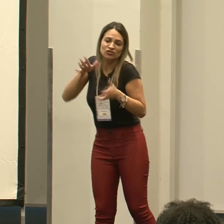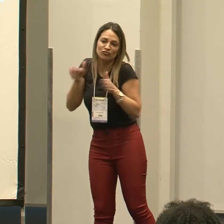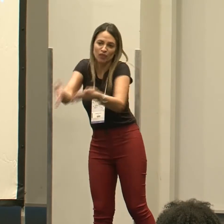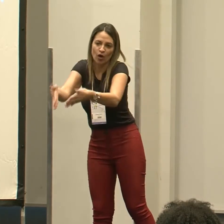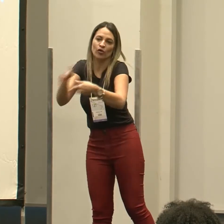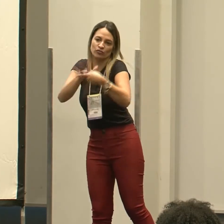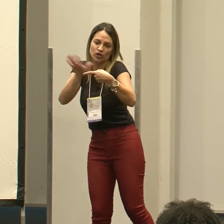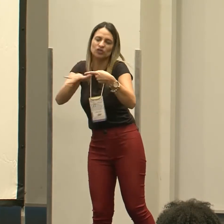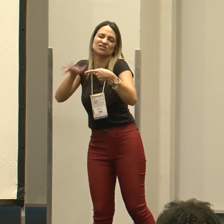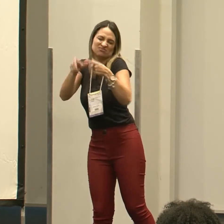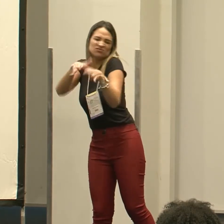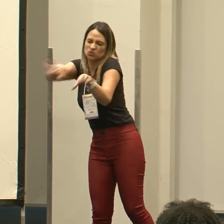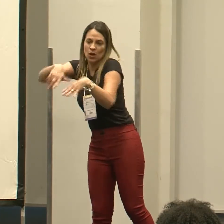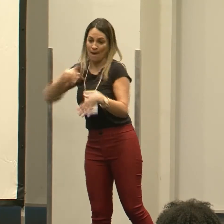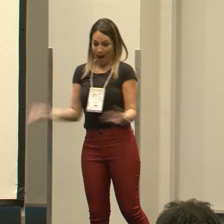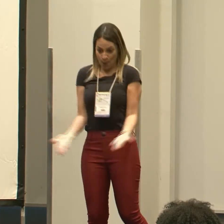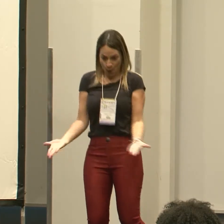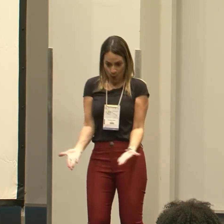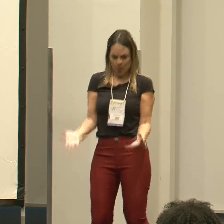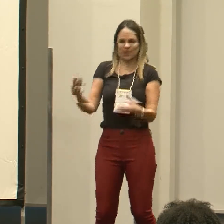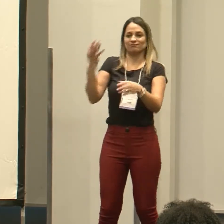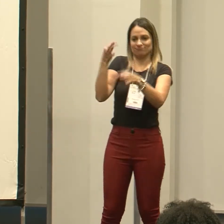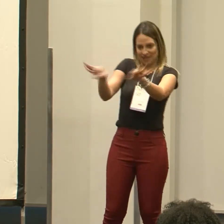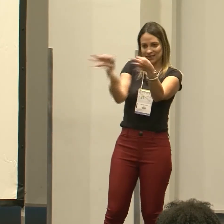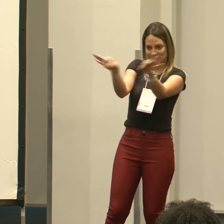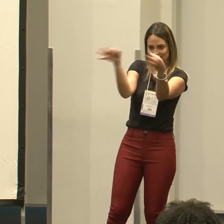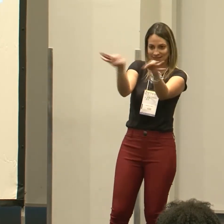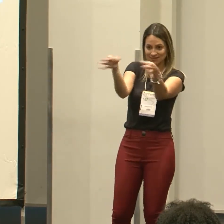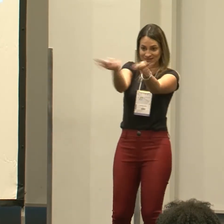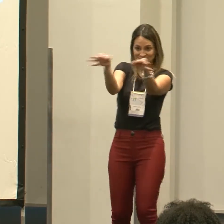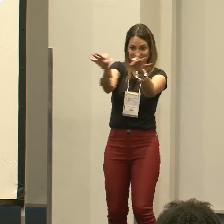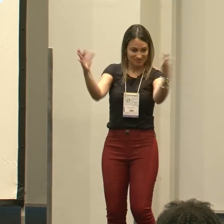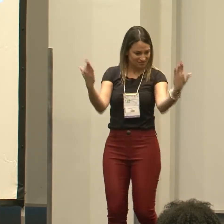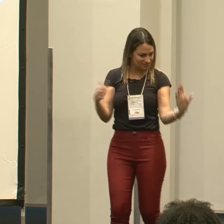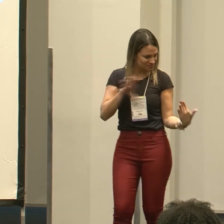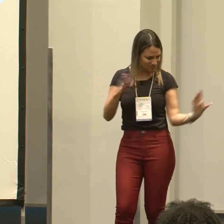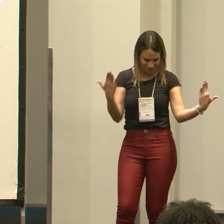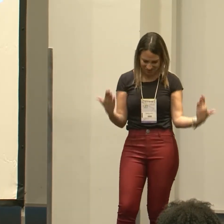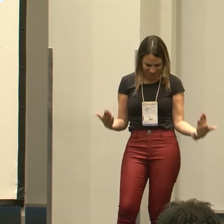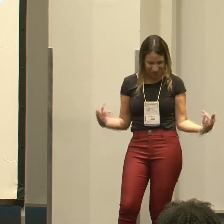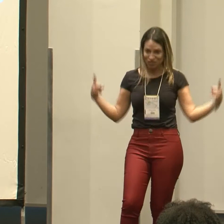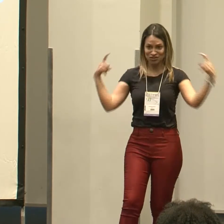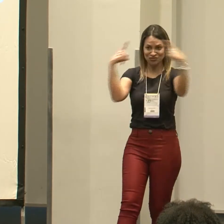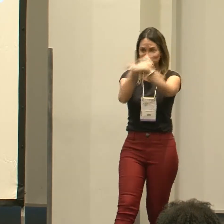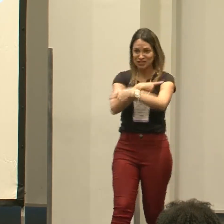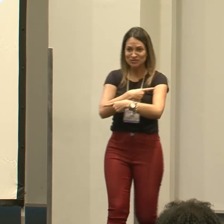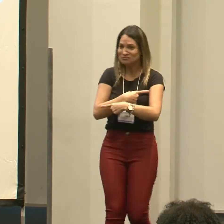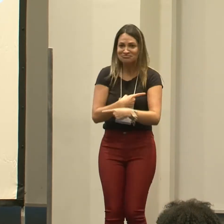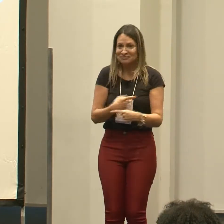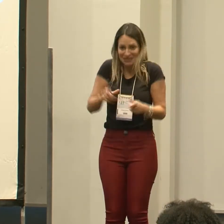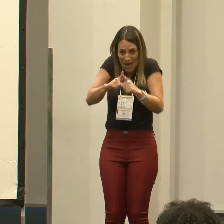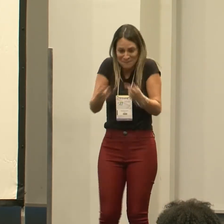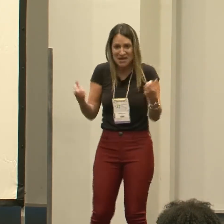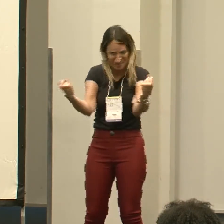da área da linguística, eu trabalho na área da linguística, mas agora eu estou falando mais sobre sintaxe. E essa comparação é